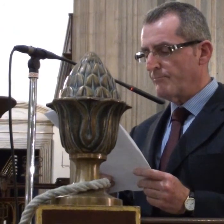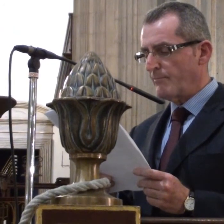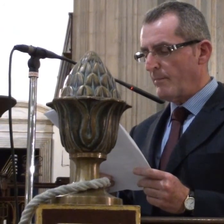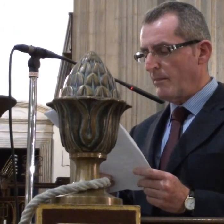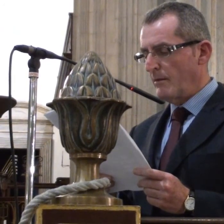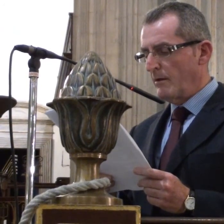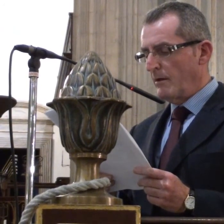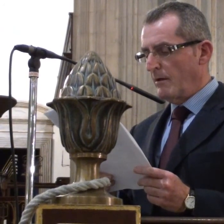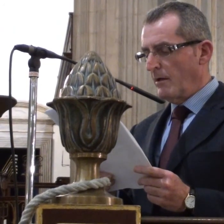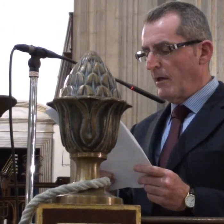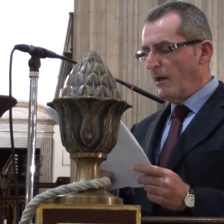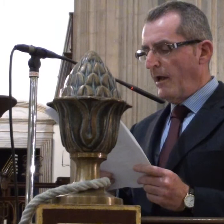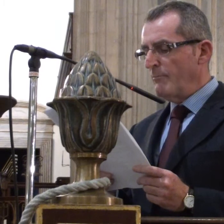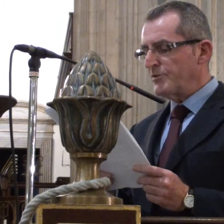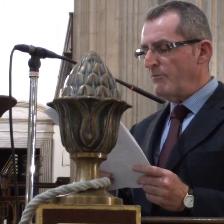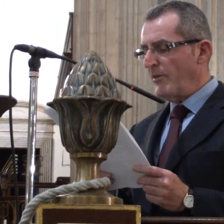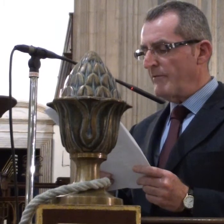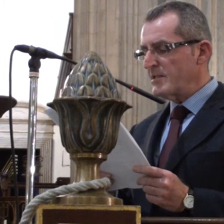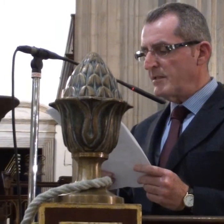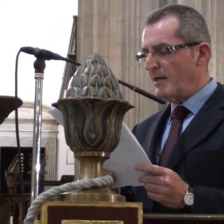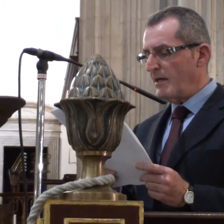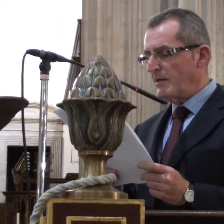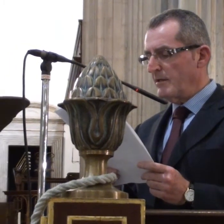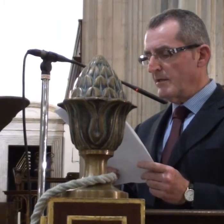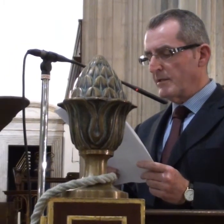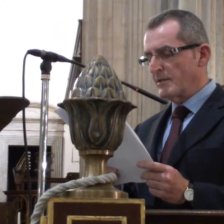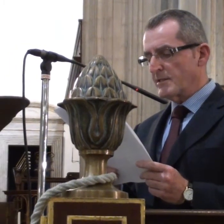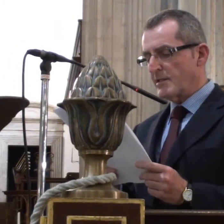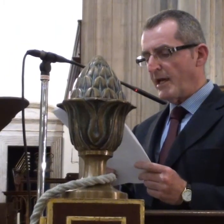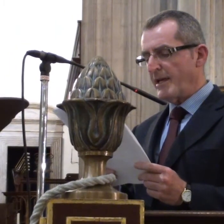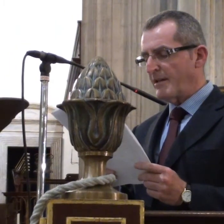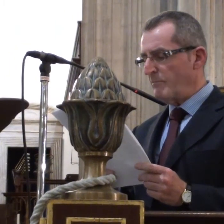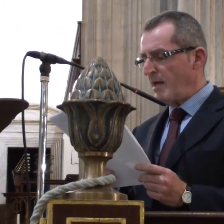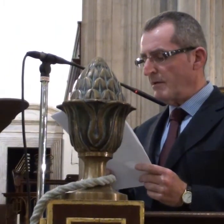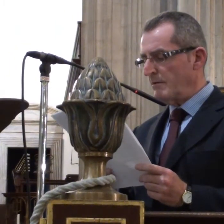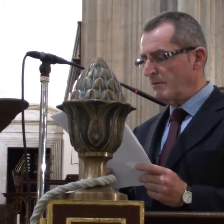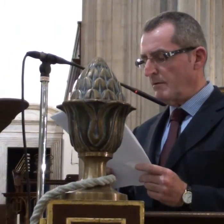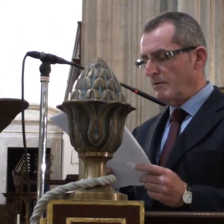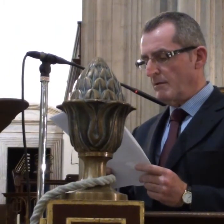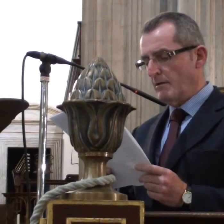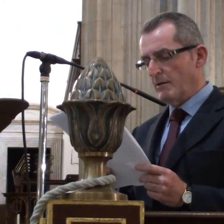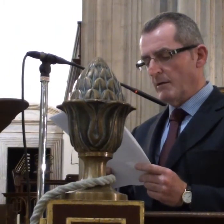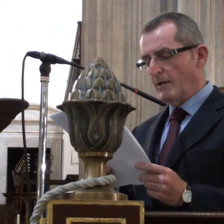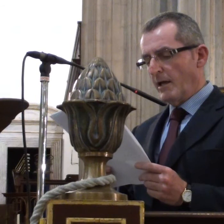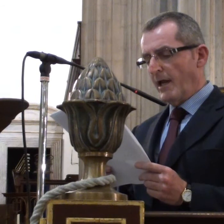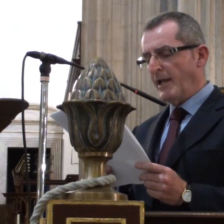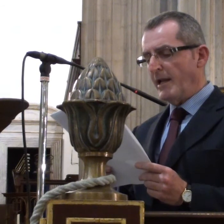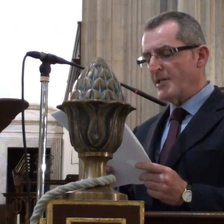pariente el motivo de la visita se halla también